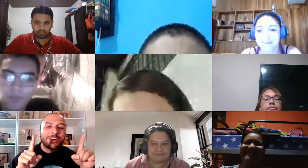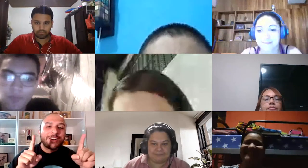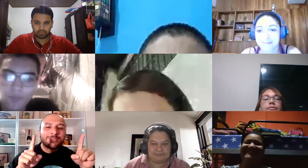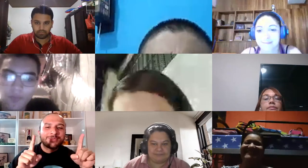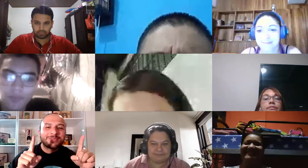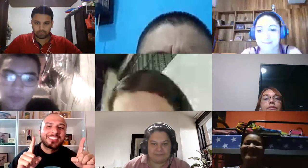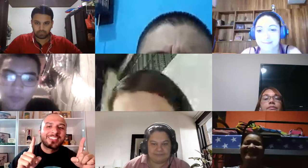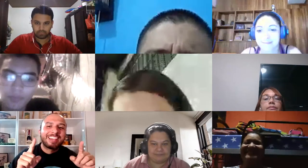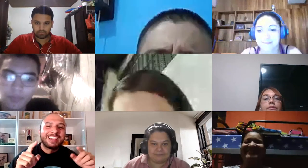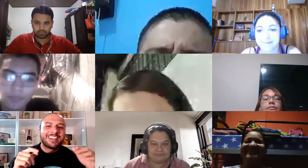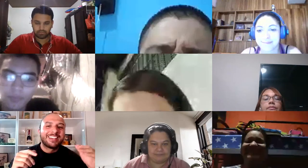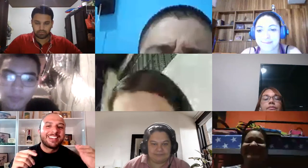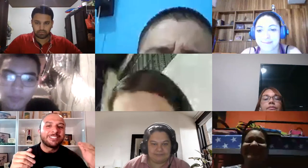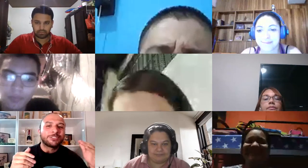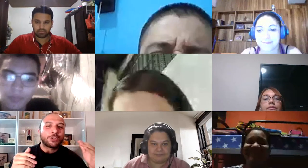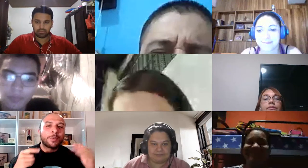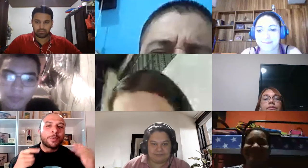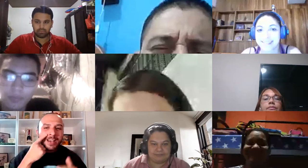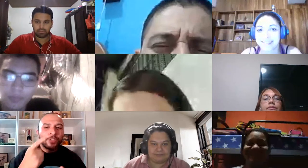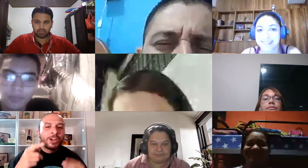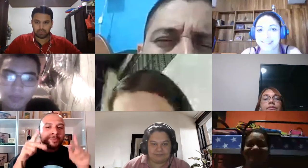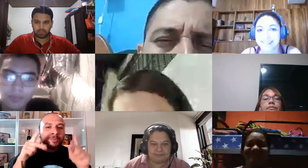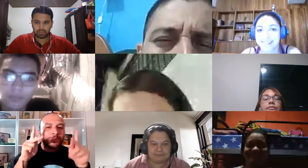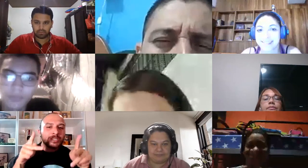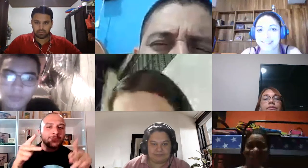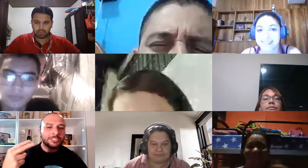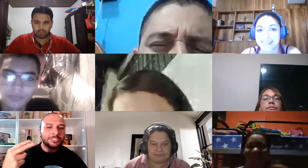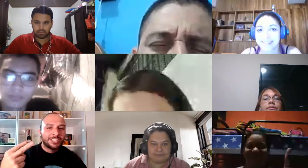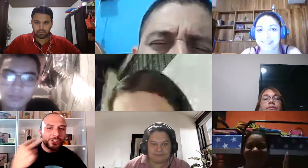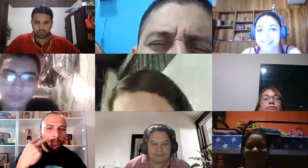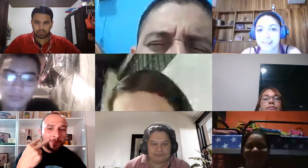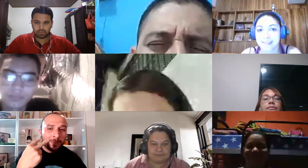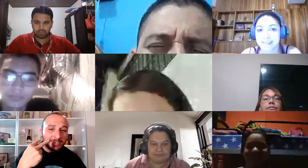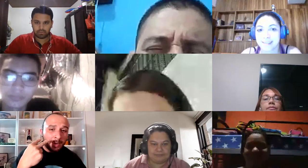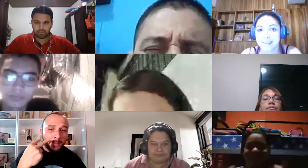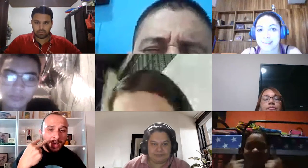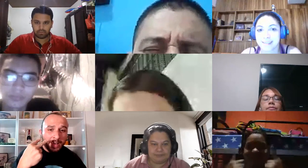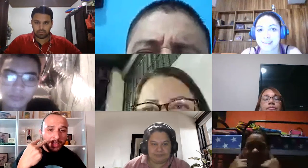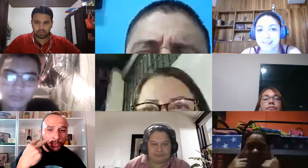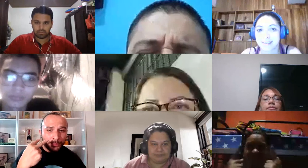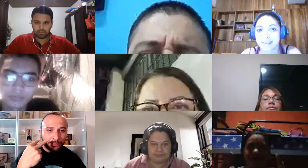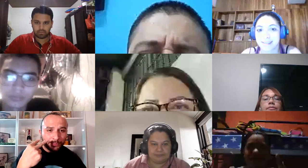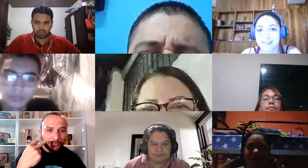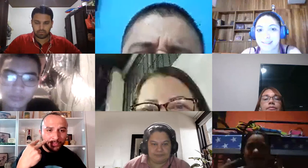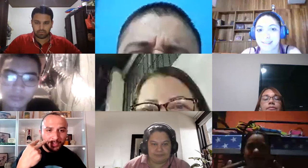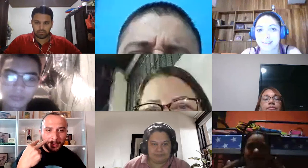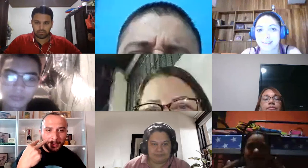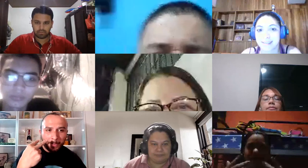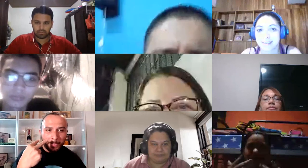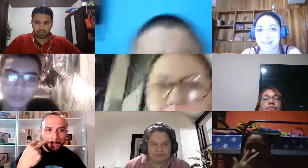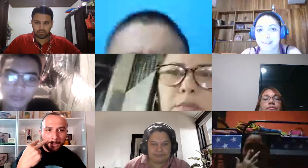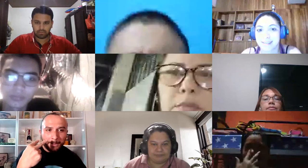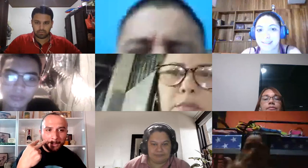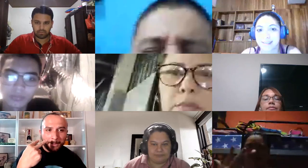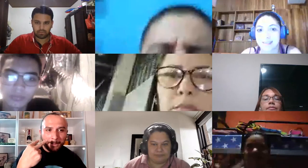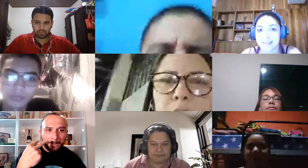Pero... estoy viendo que muchas personas no me están viendo.